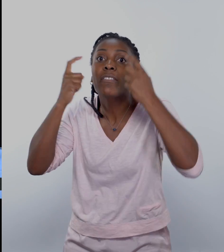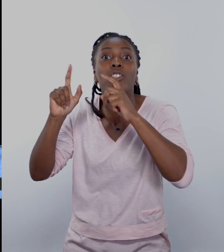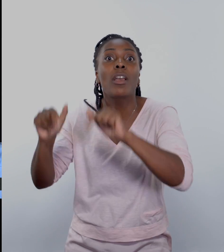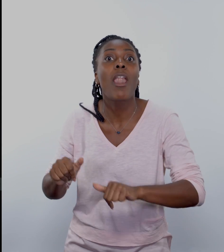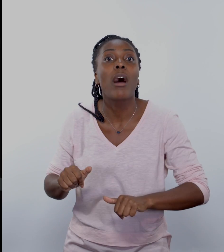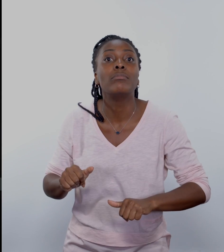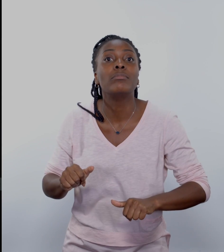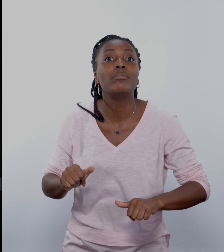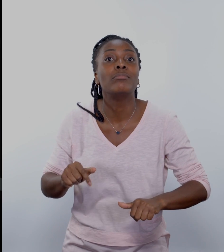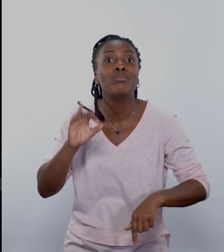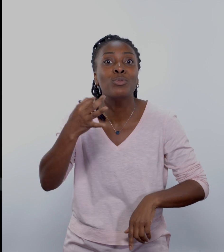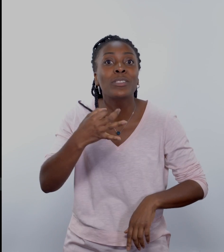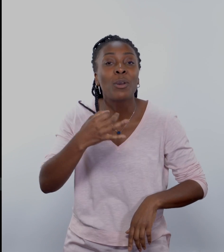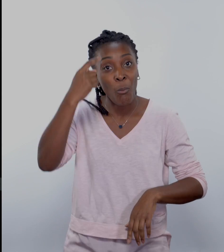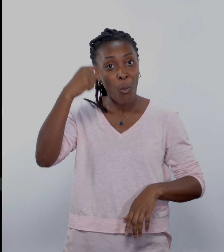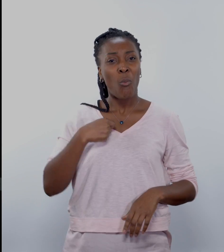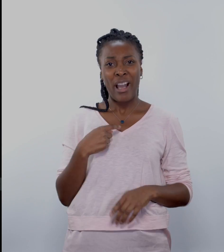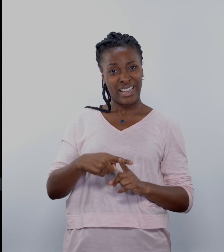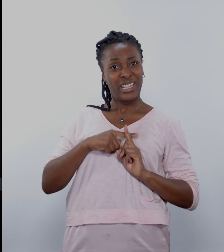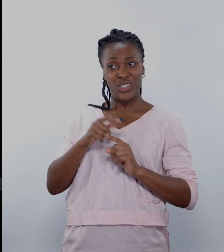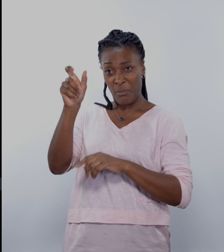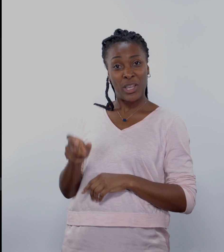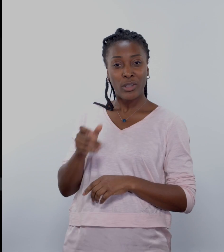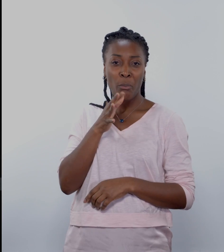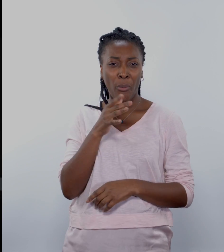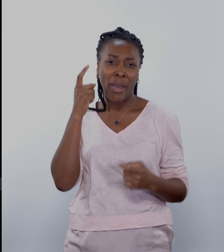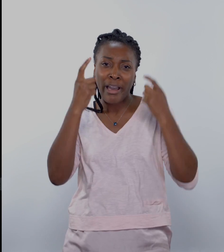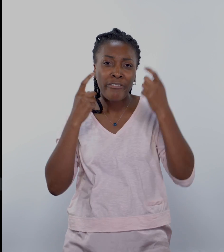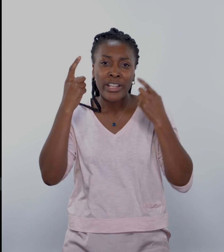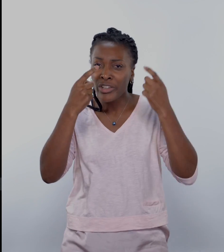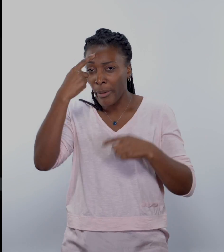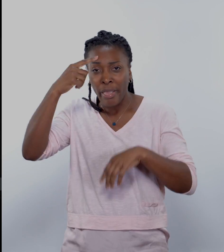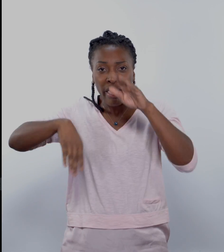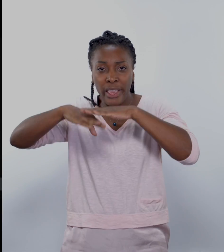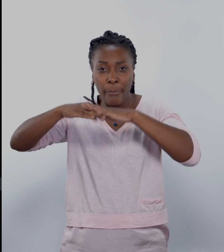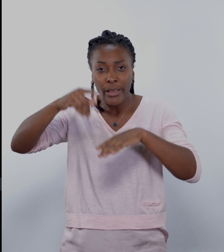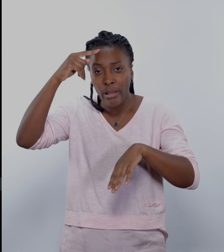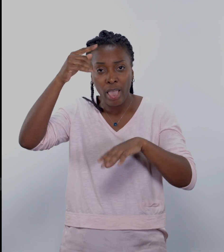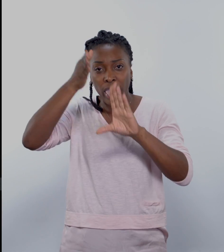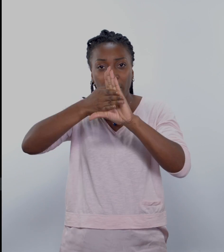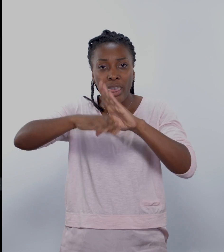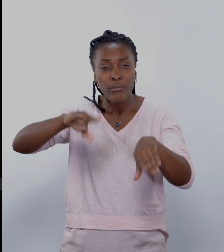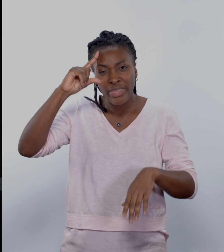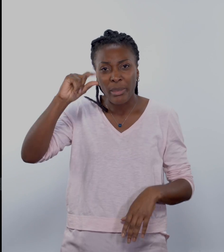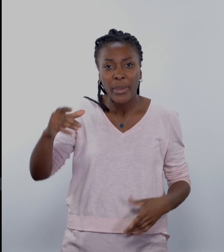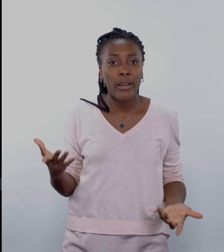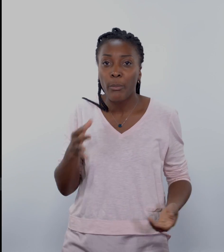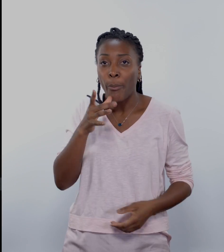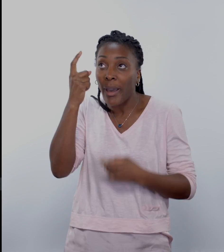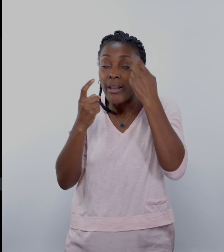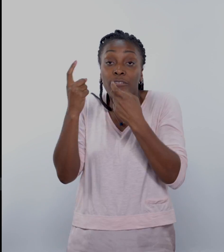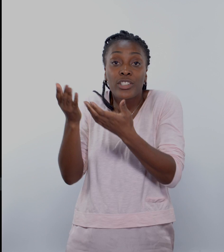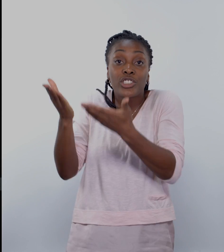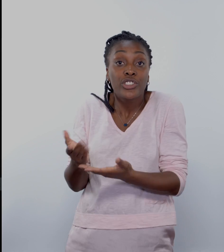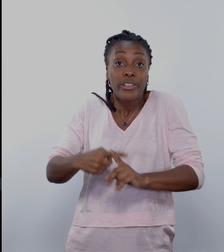réfléchissait. Chose complètement inconcevable dans ma tête. Pour moi, un chrétien, c'était forcément quelqu'un de crétin. Un chrétien ne pouvait pas